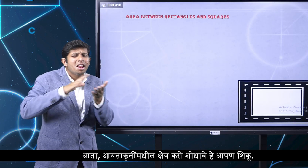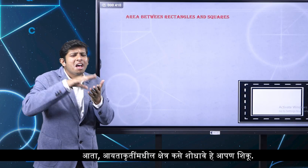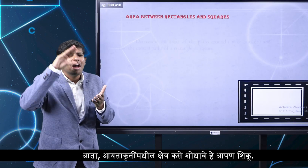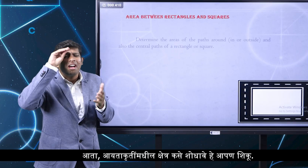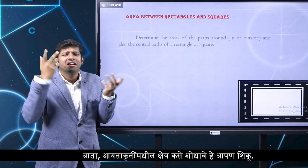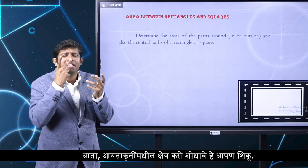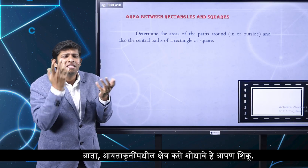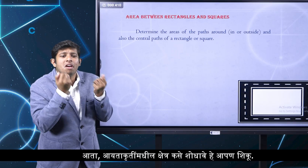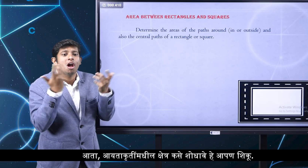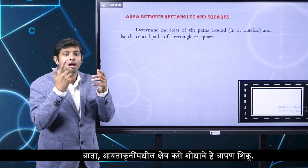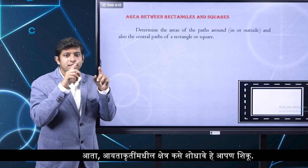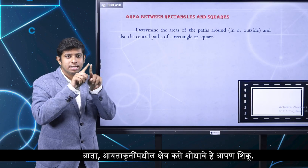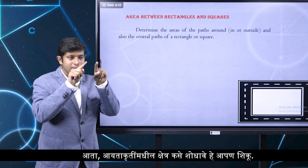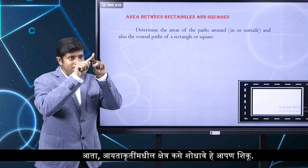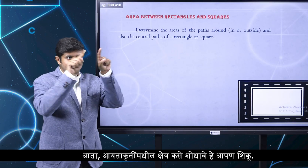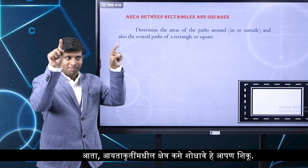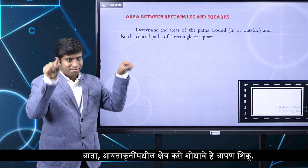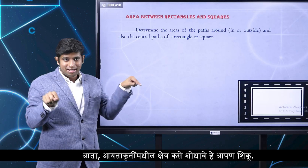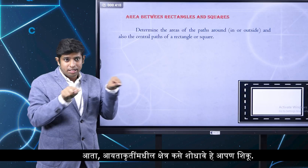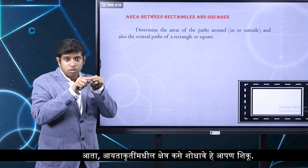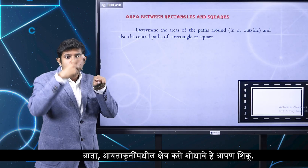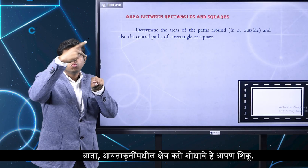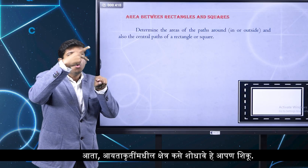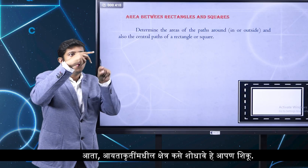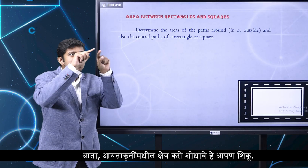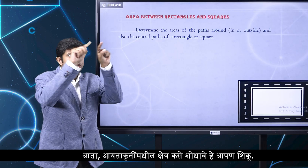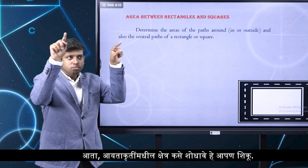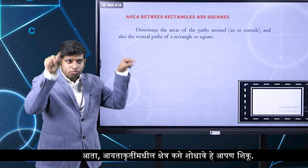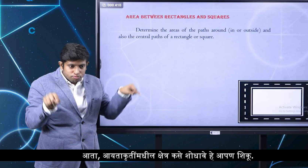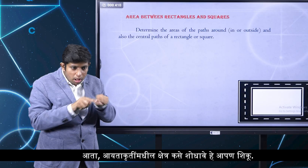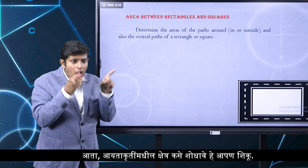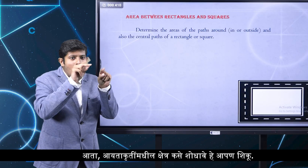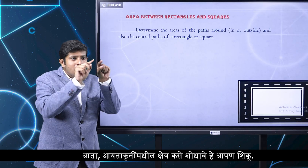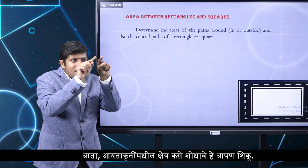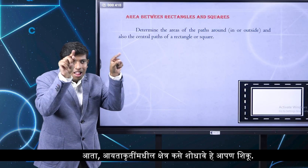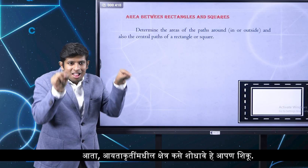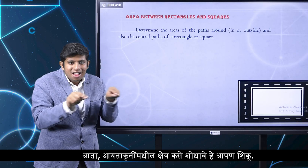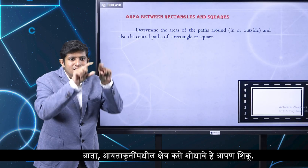आता आयताकृतीमधील क्षेत्र कसे शोधावे हे आपण शिकू.